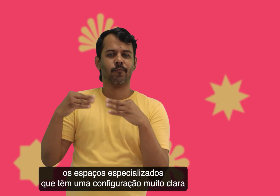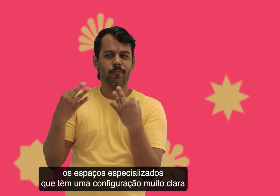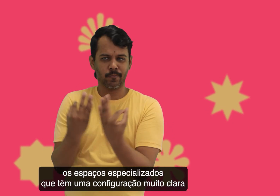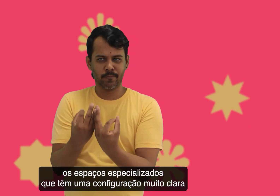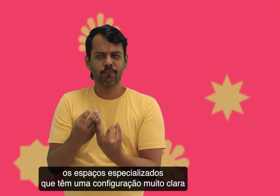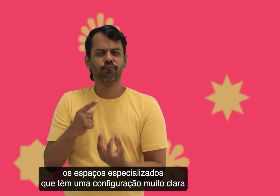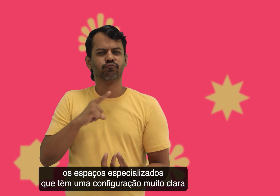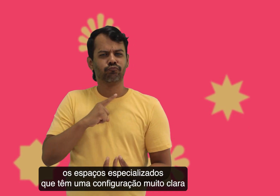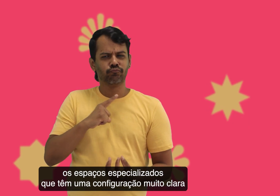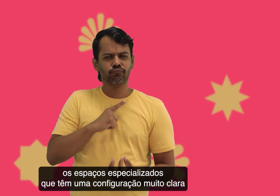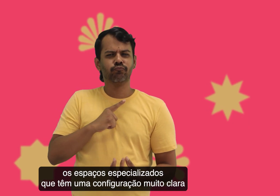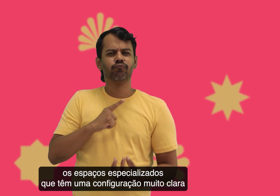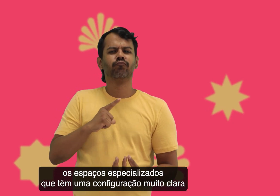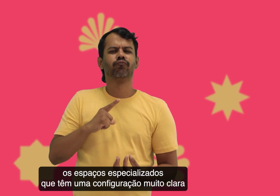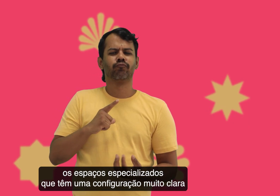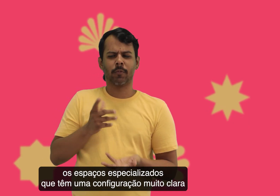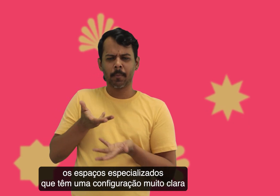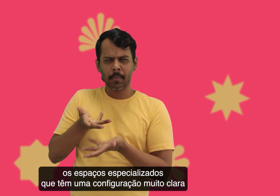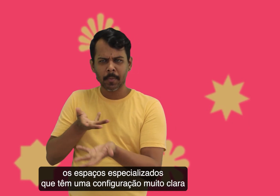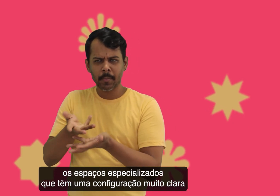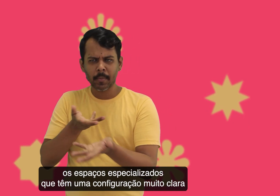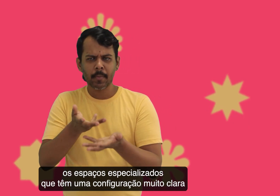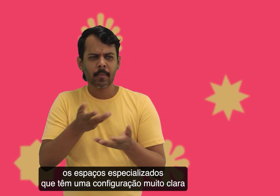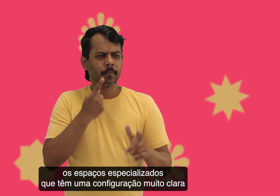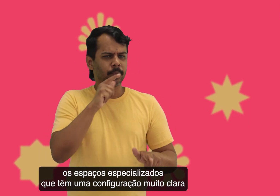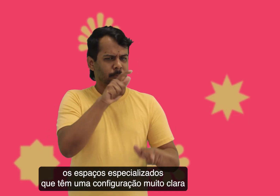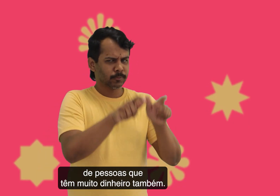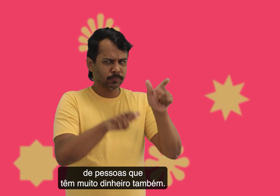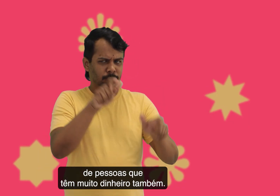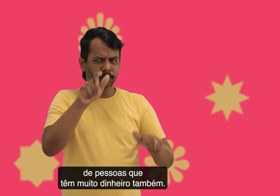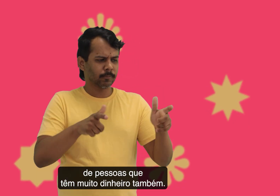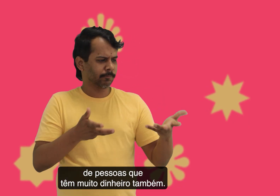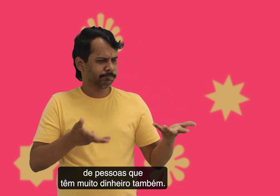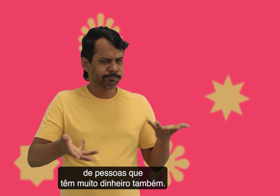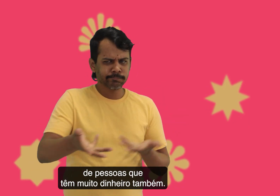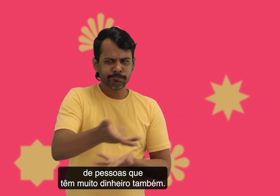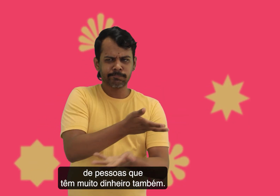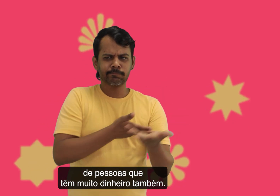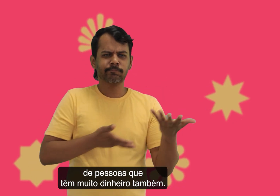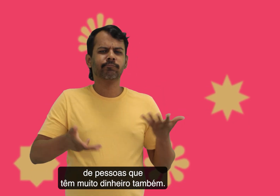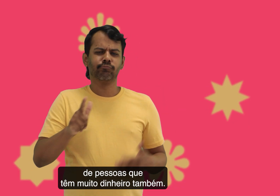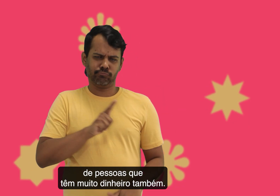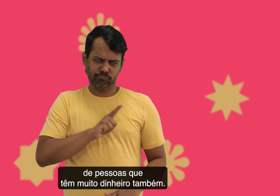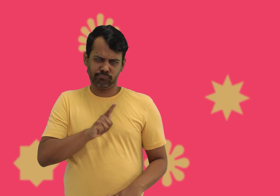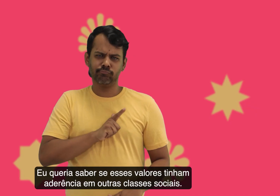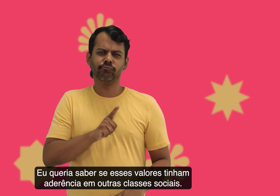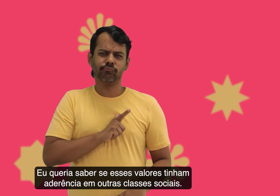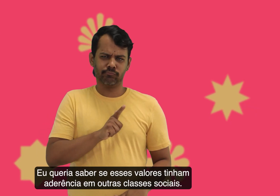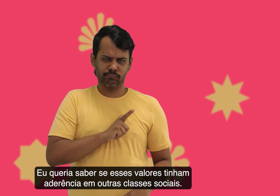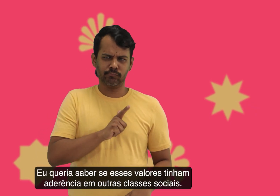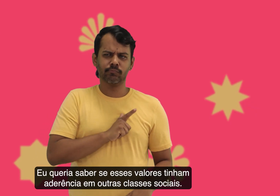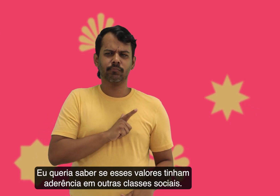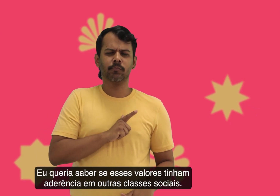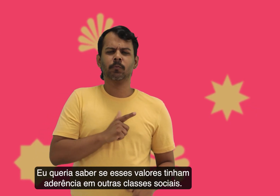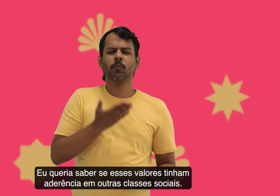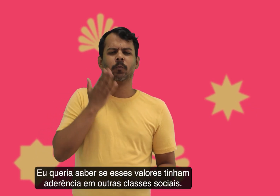têm uma configuração muito clara, de pessoas que têm muito dinheiro também, eu queria saber se